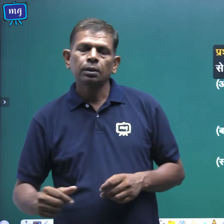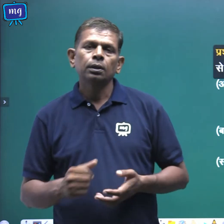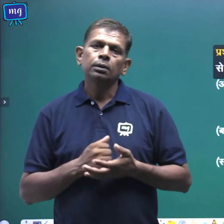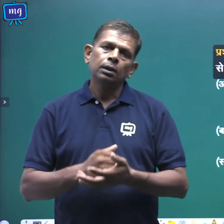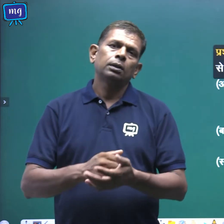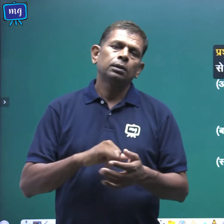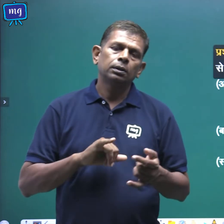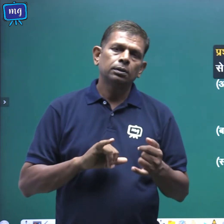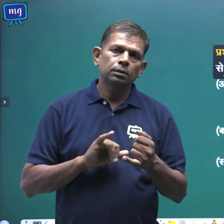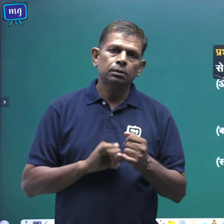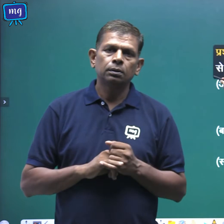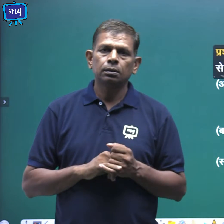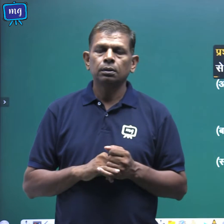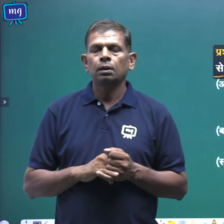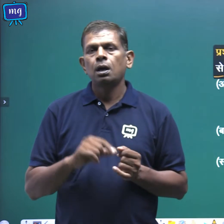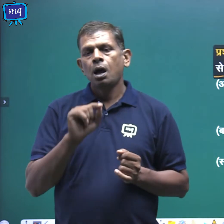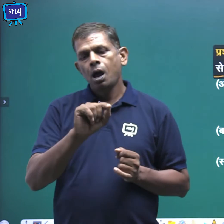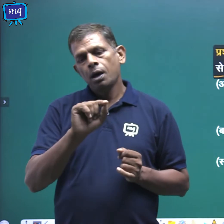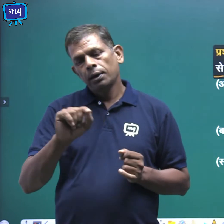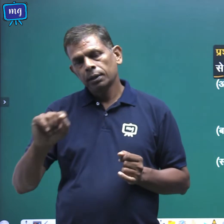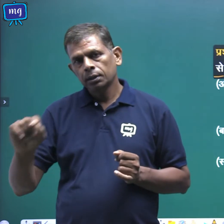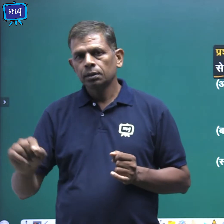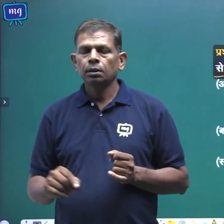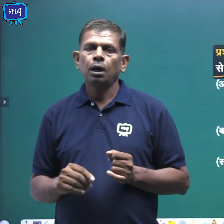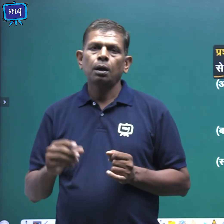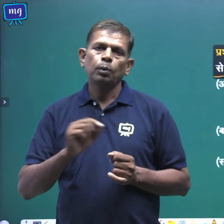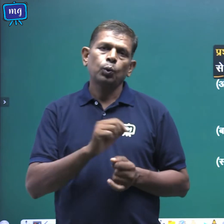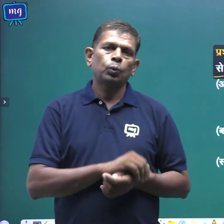सहायता से रिक्त स्थान भरो।